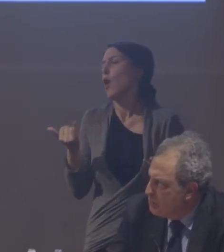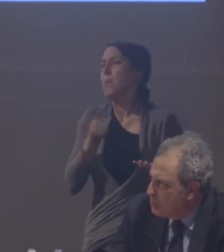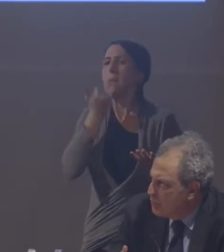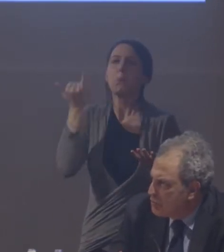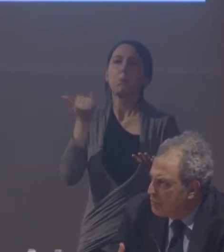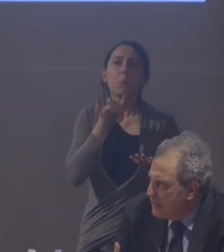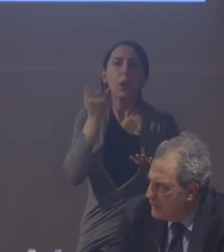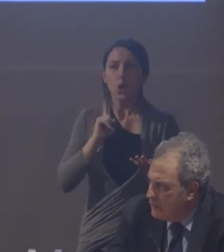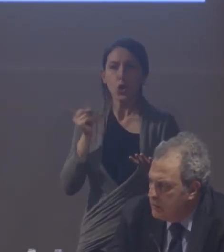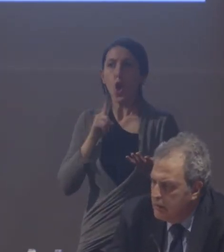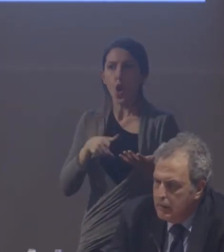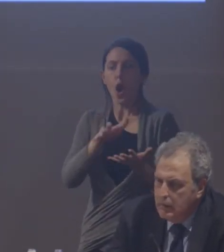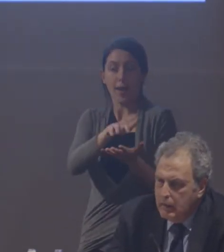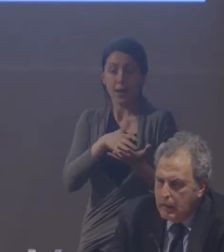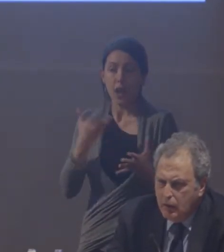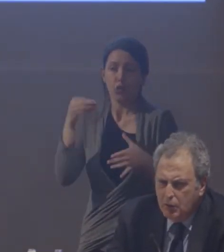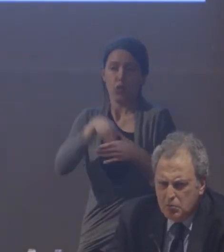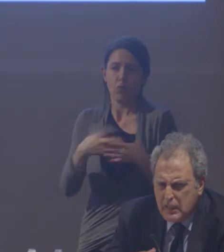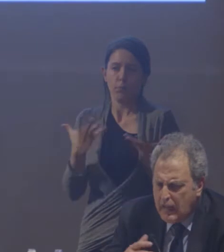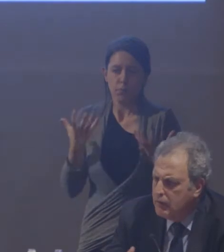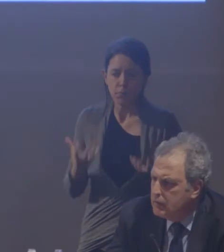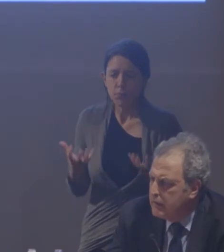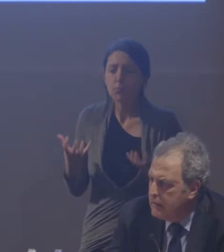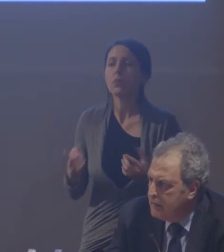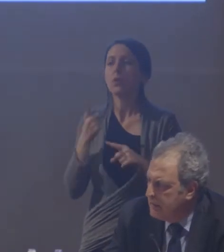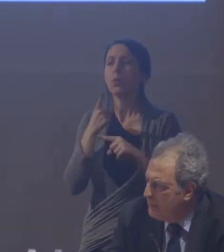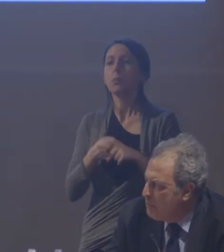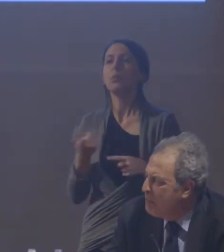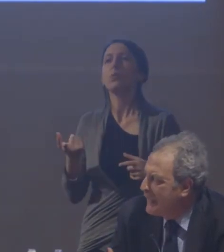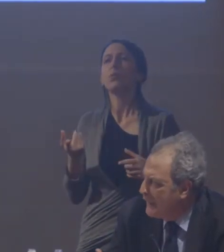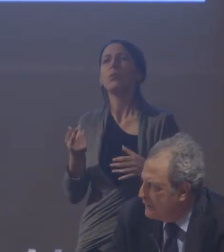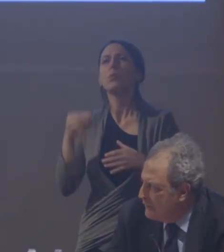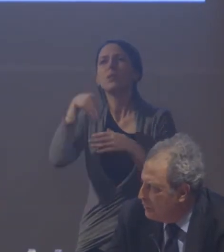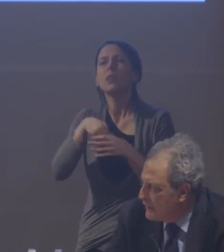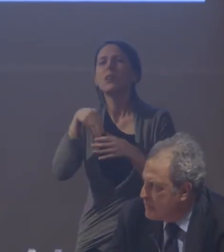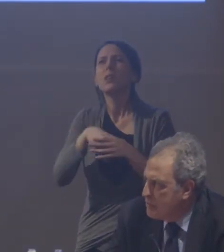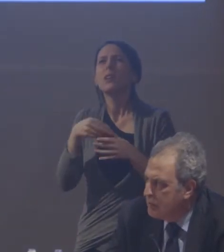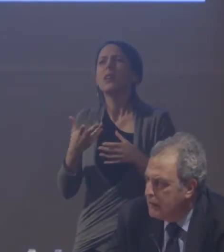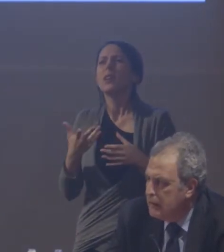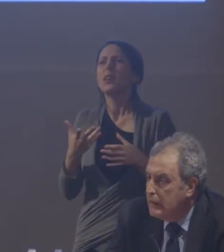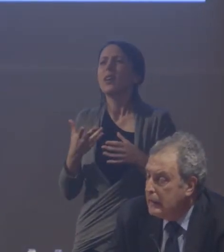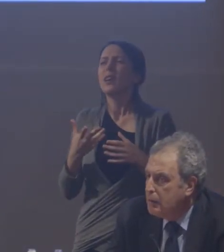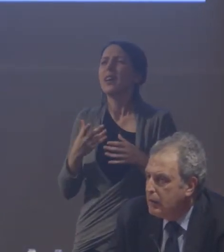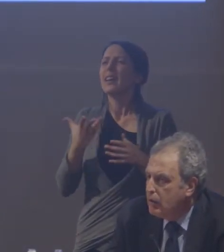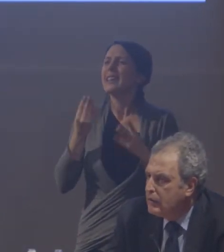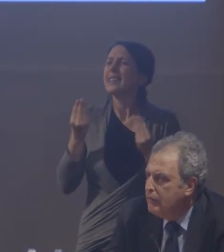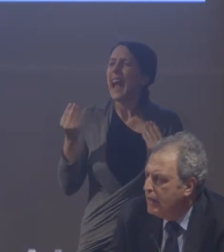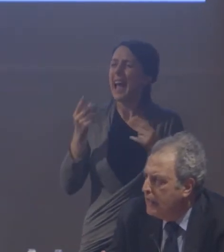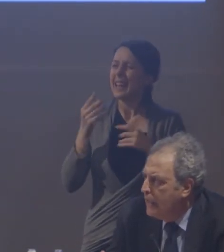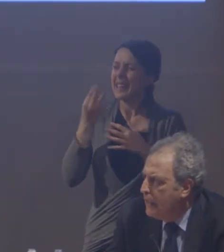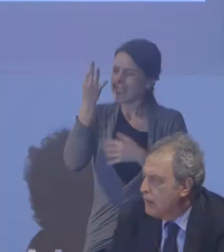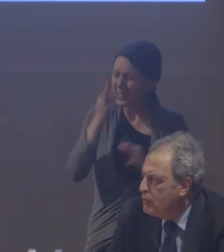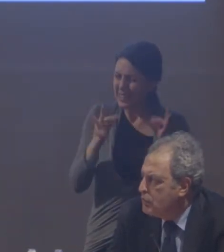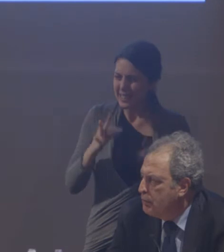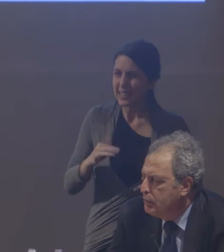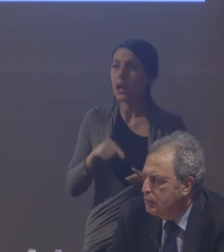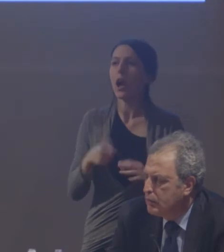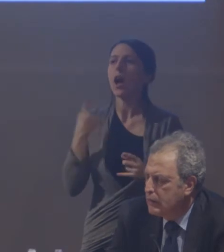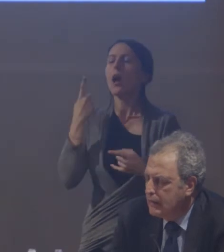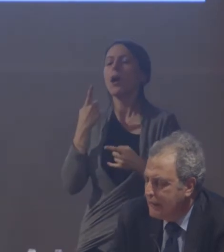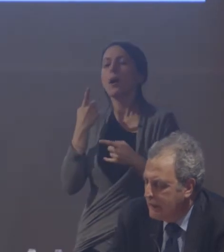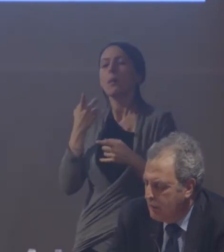saggio piuttosto ricco e con un sacco di apparati di dotazione, che però rivela, e questo è